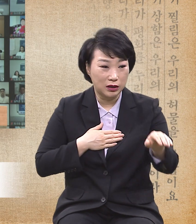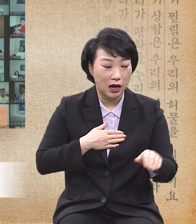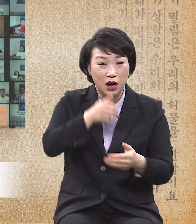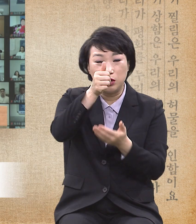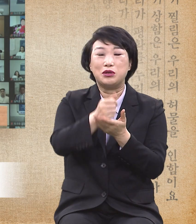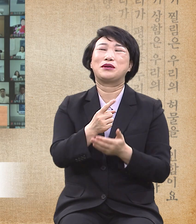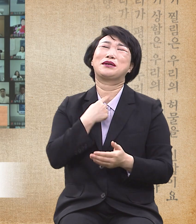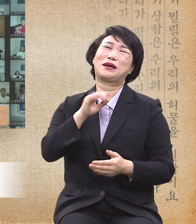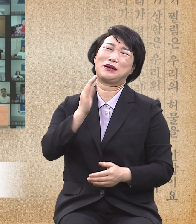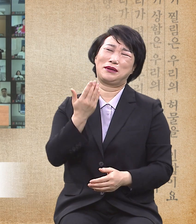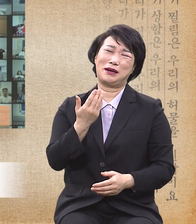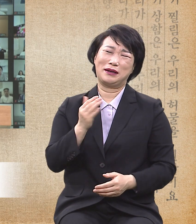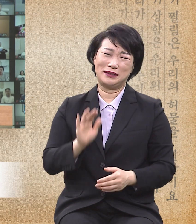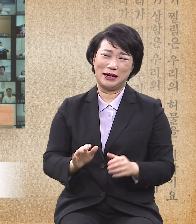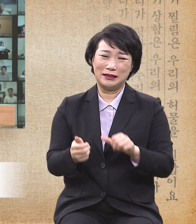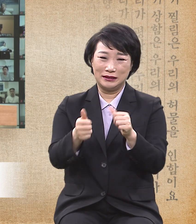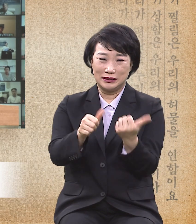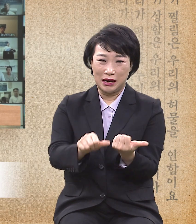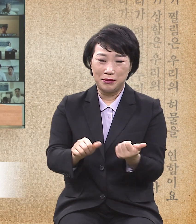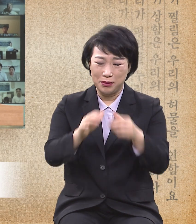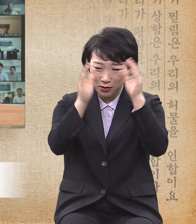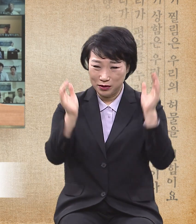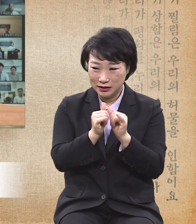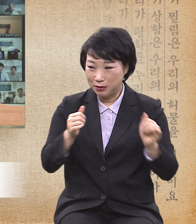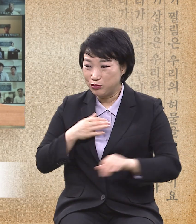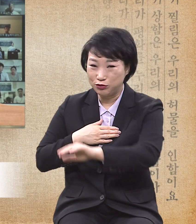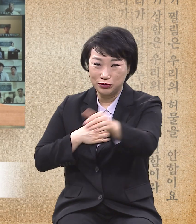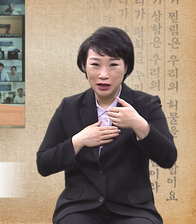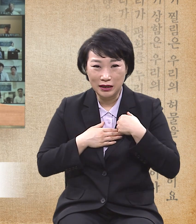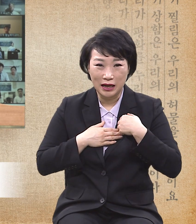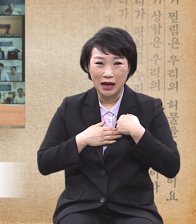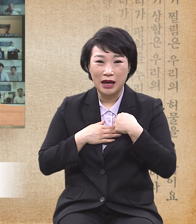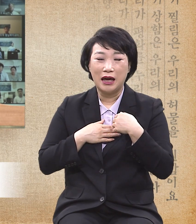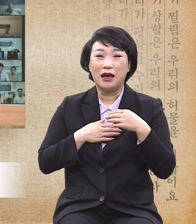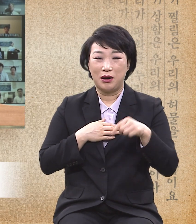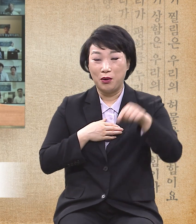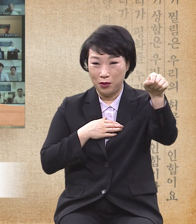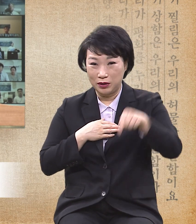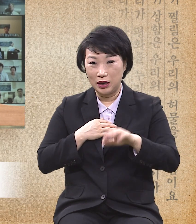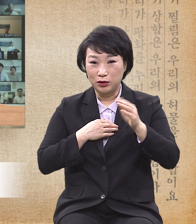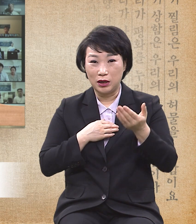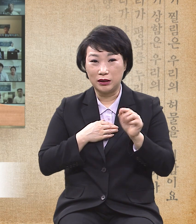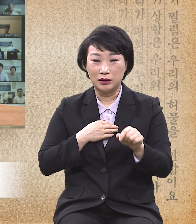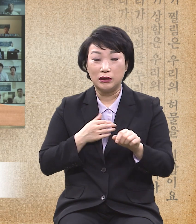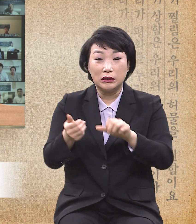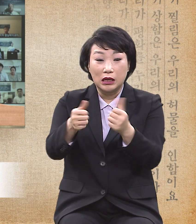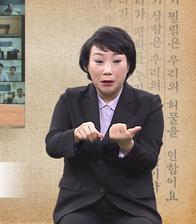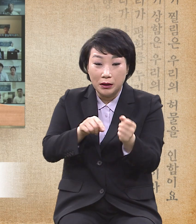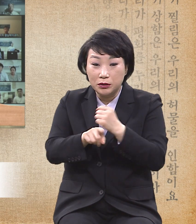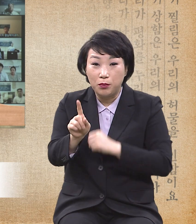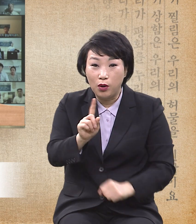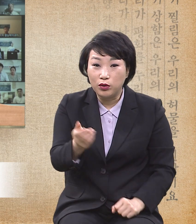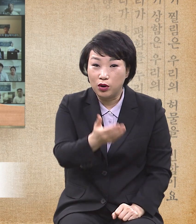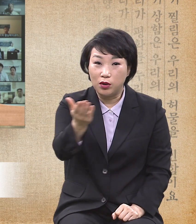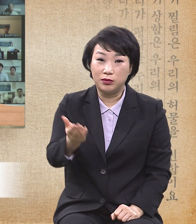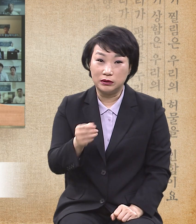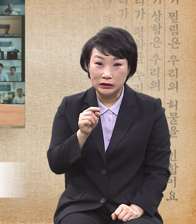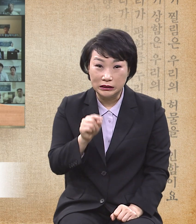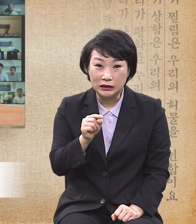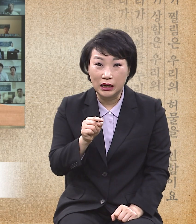죄를 지었으므로 사망이 모든 사람에게 이르렀다. 이 사망이 뭐냐?